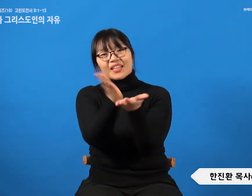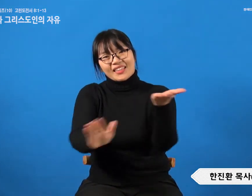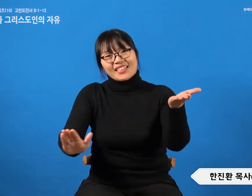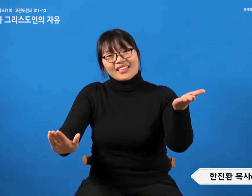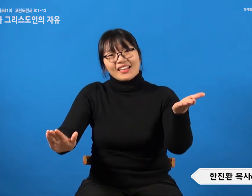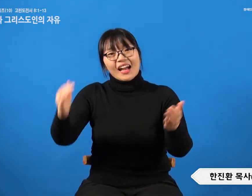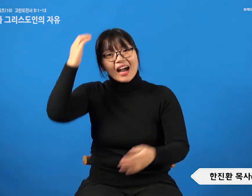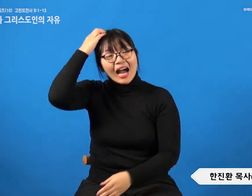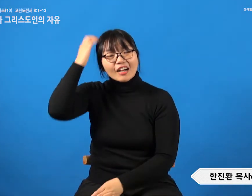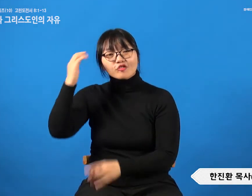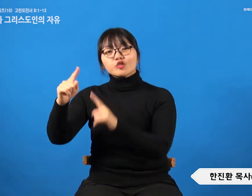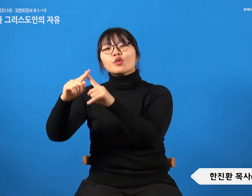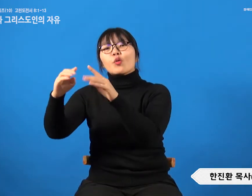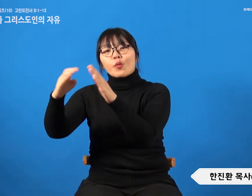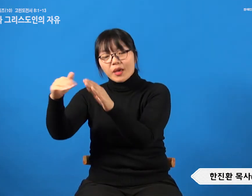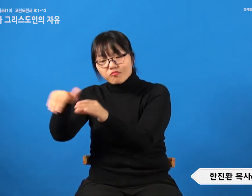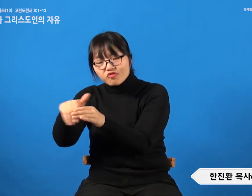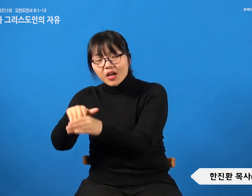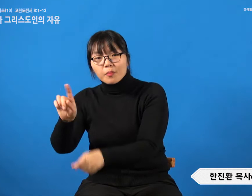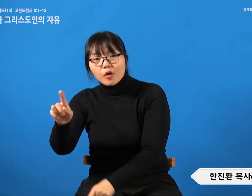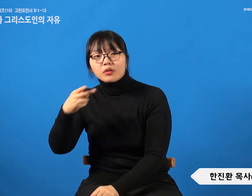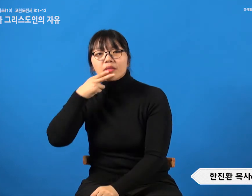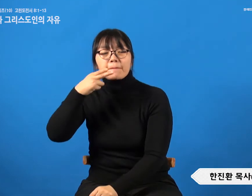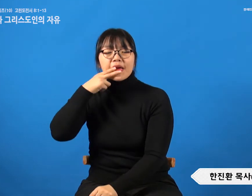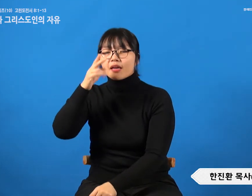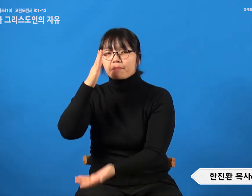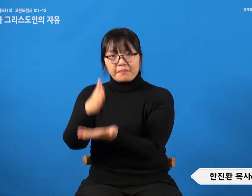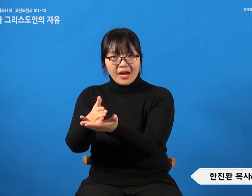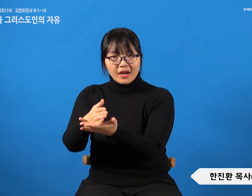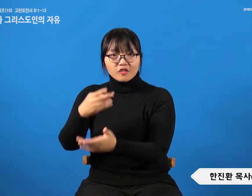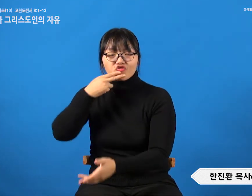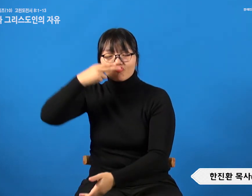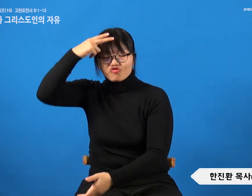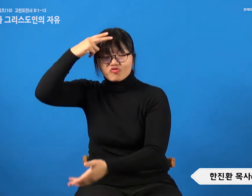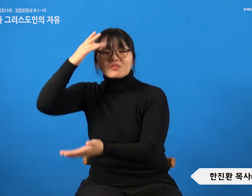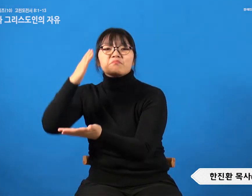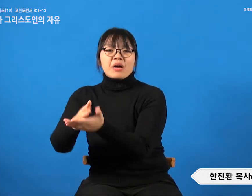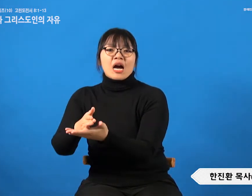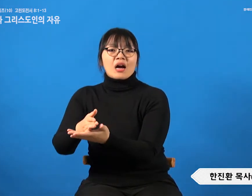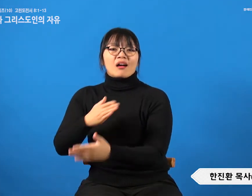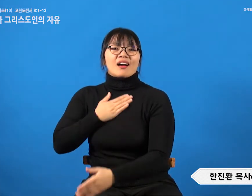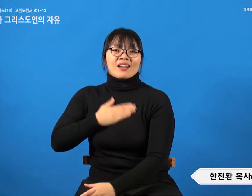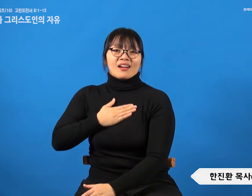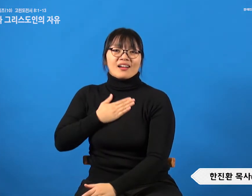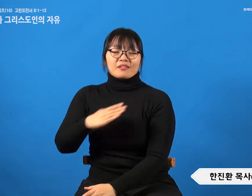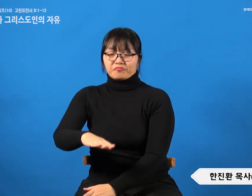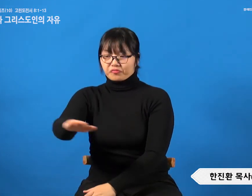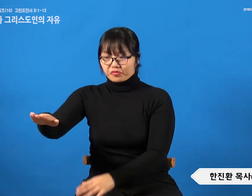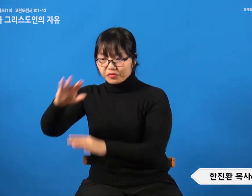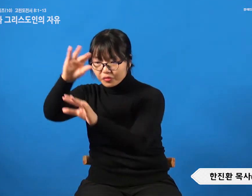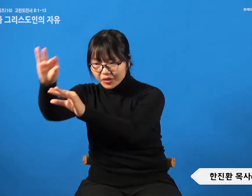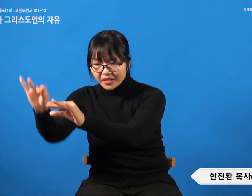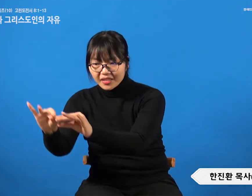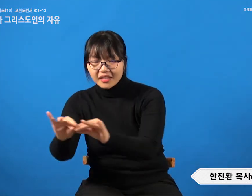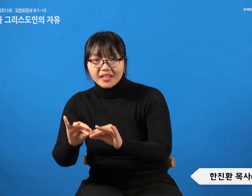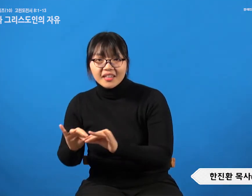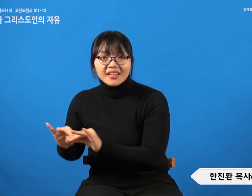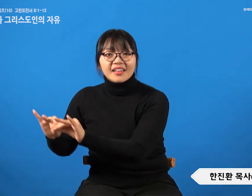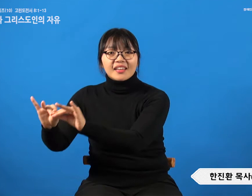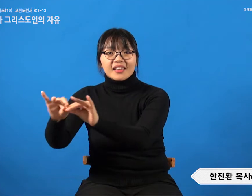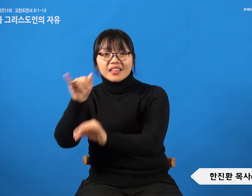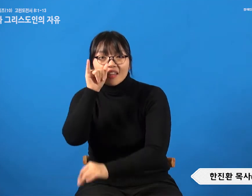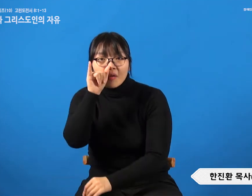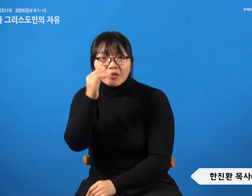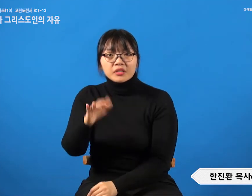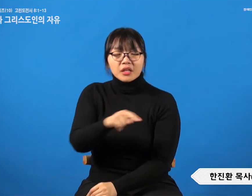정체성처럼 생각하는 이 한국 교회에 와가지고 보란 듯이 그렇게 피워대는 것은 지금 이 사랑의 원리를 몰라도 하나도